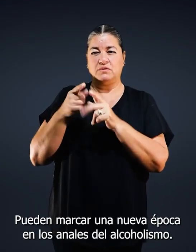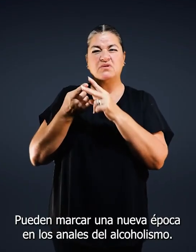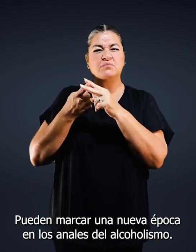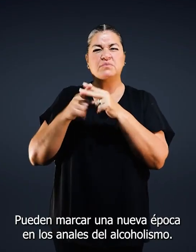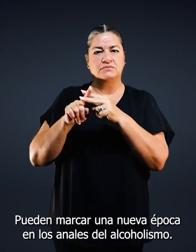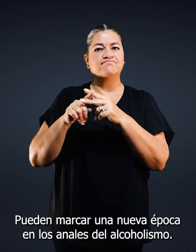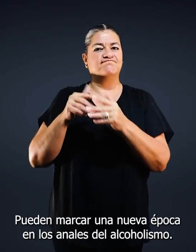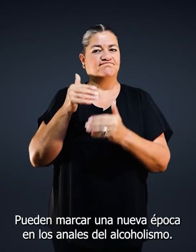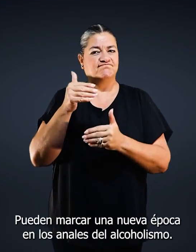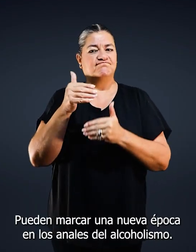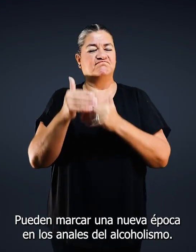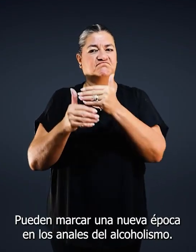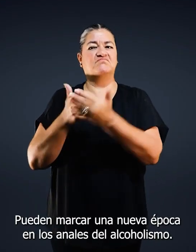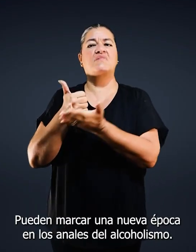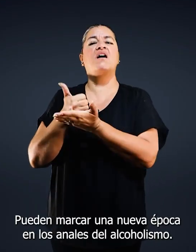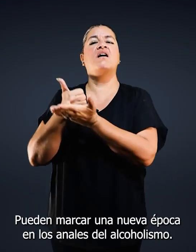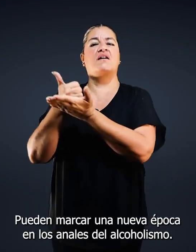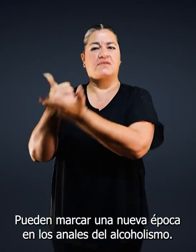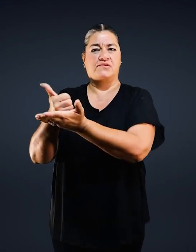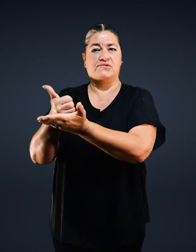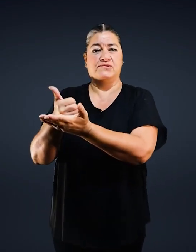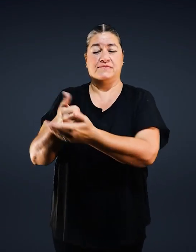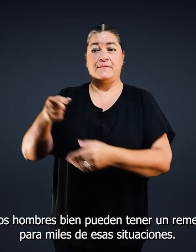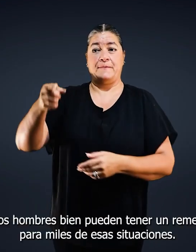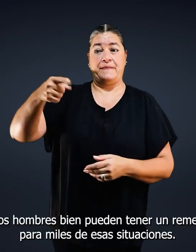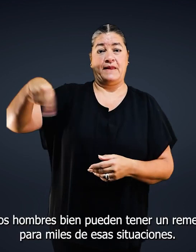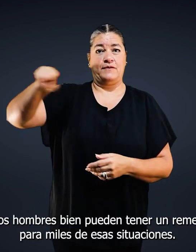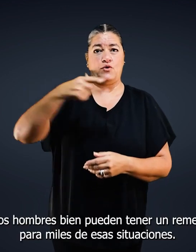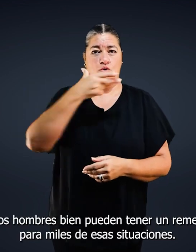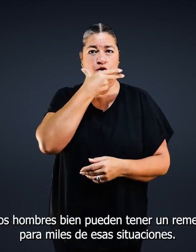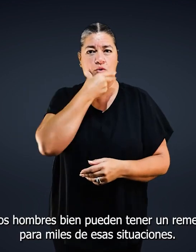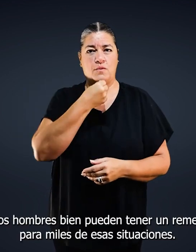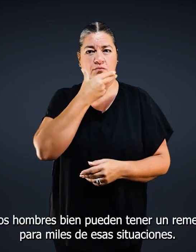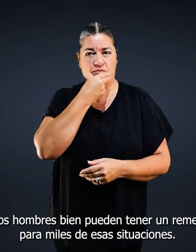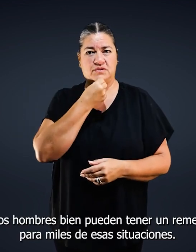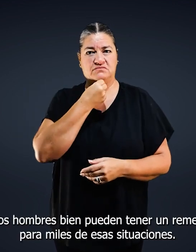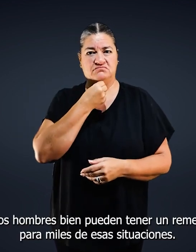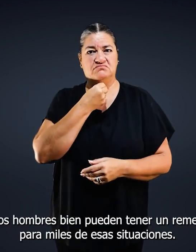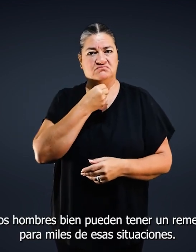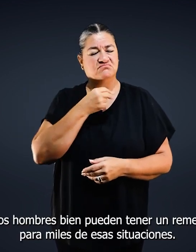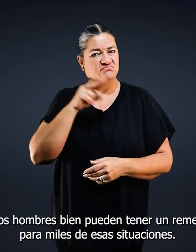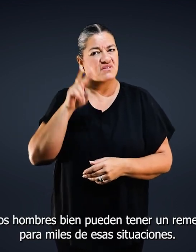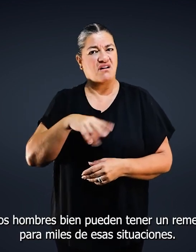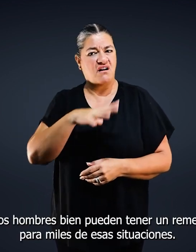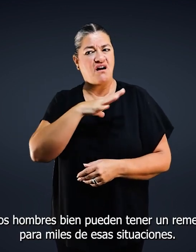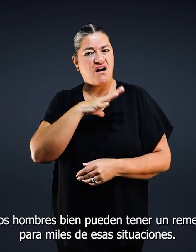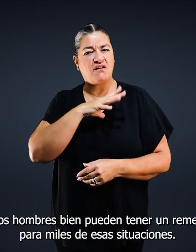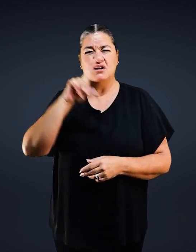Pueden marcar una nueva época en los anales del alcoholismo. Estos hombres bien pueden tener un remedio para miles de esas situaciones.